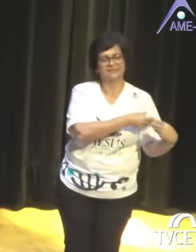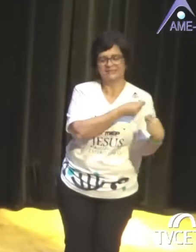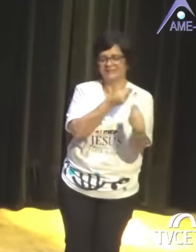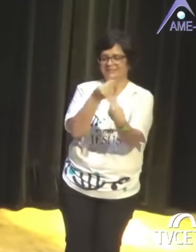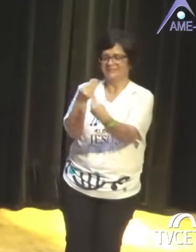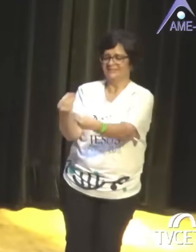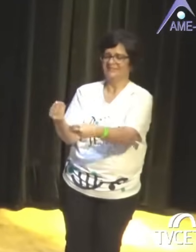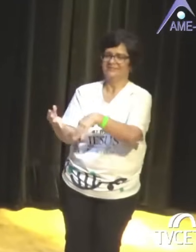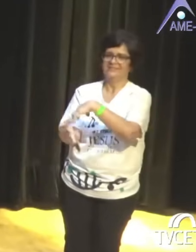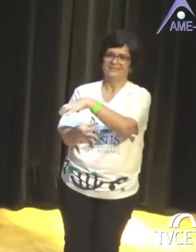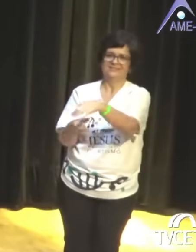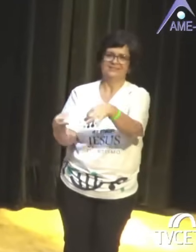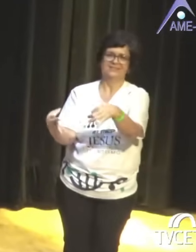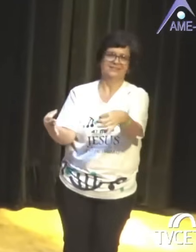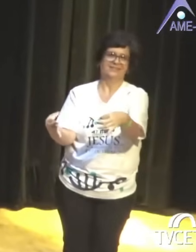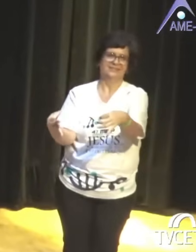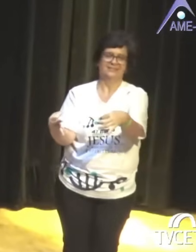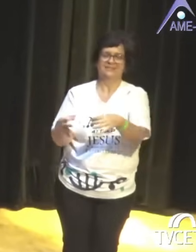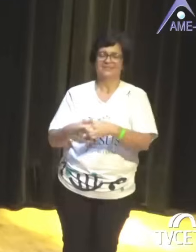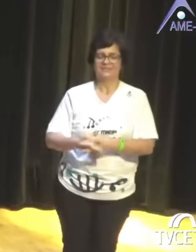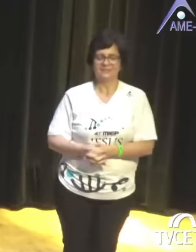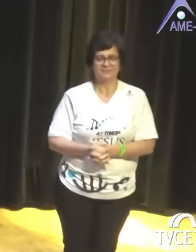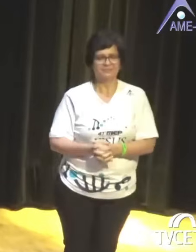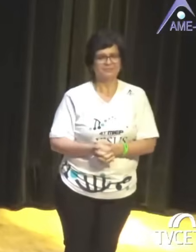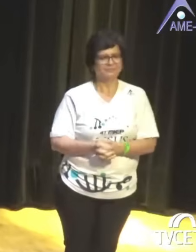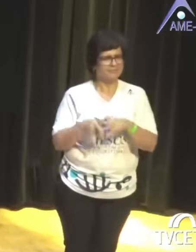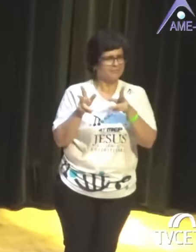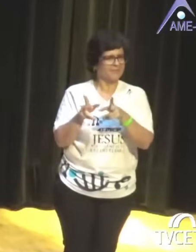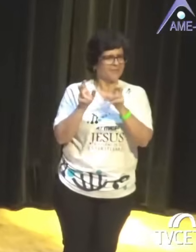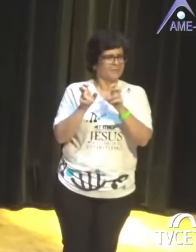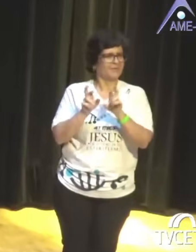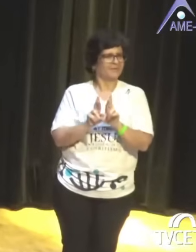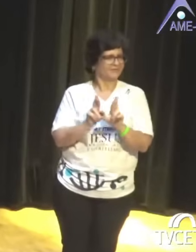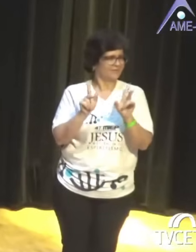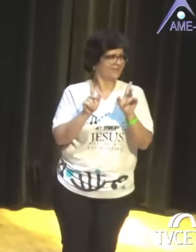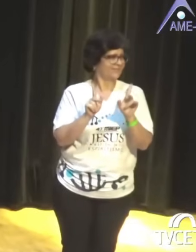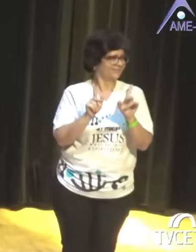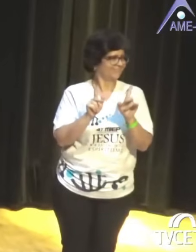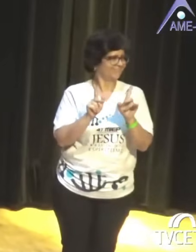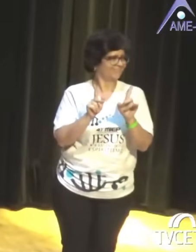dar de presente percebeu a